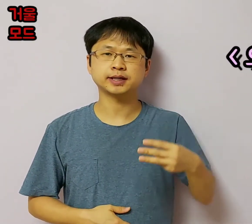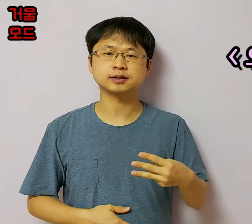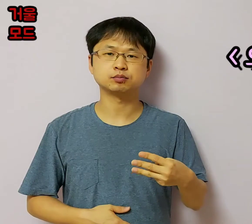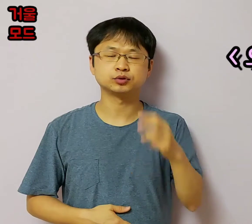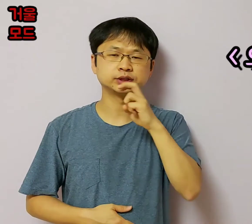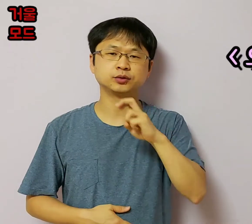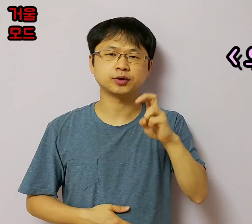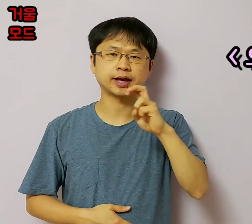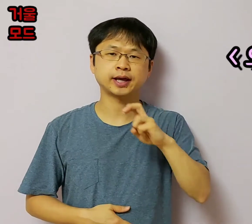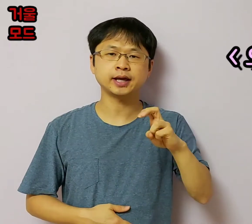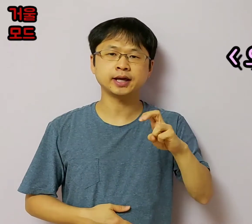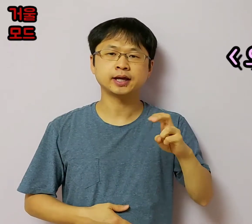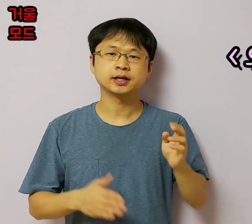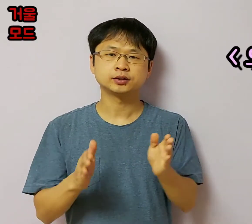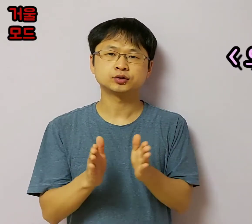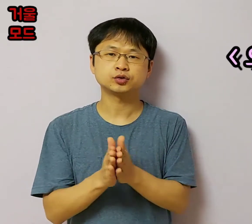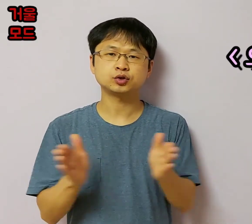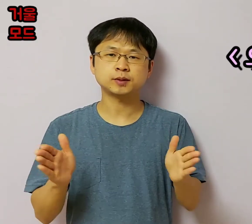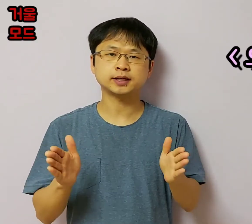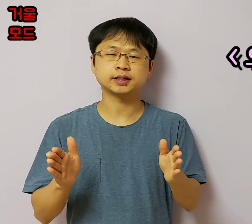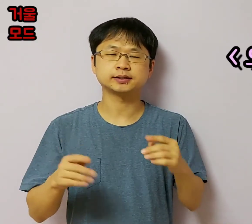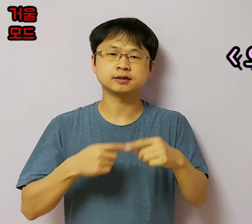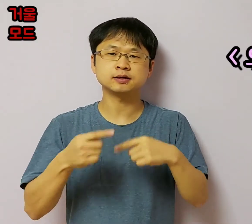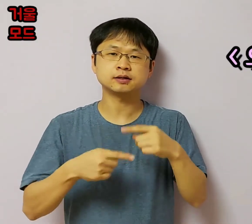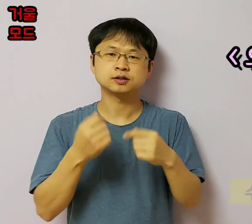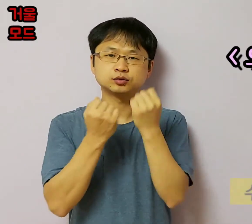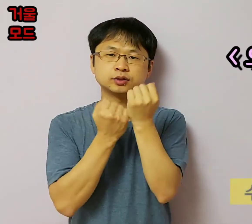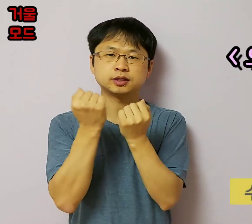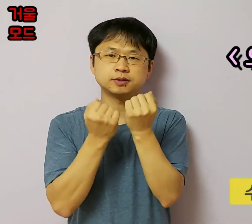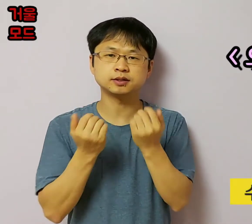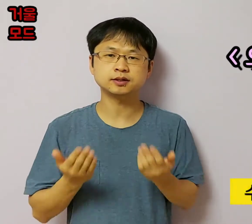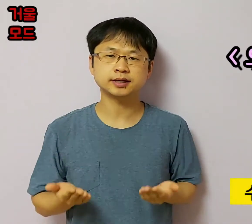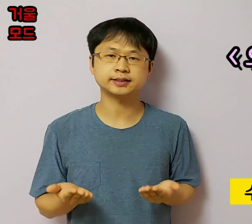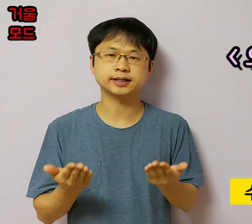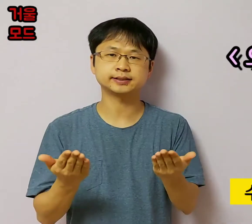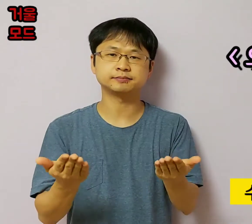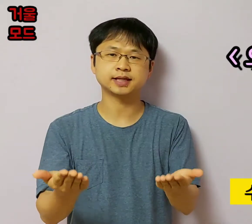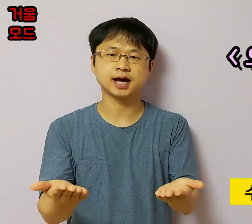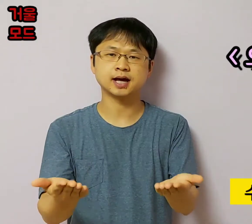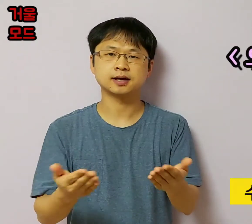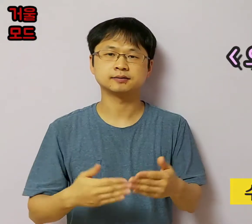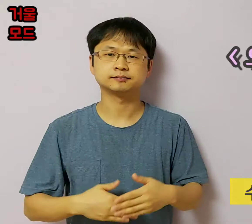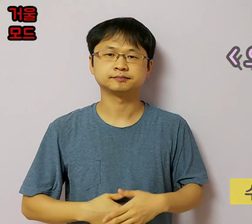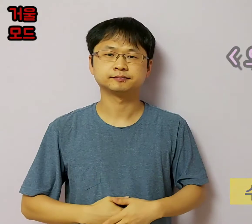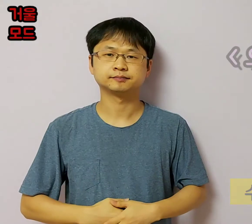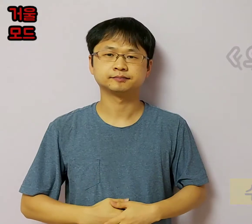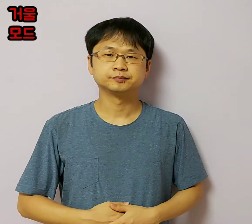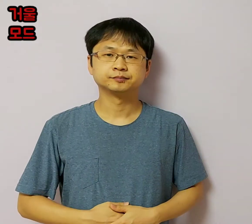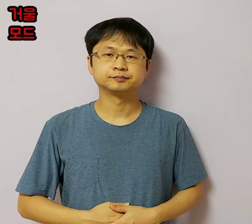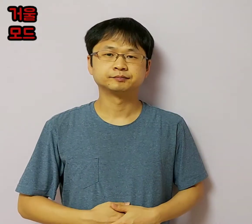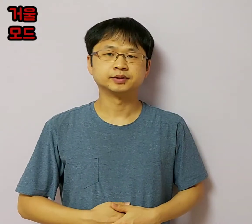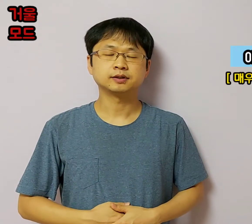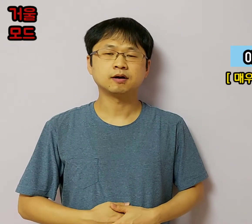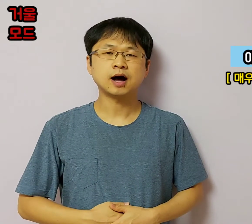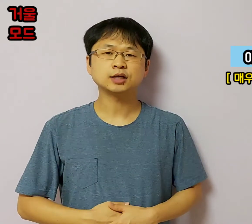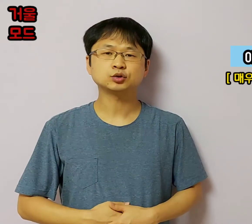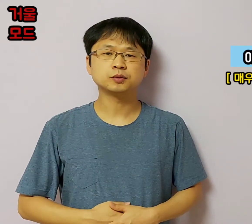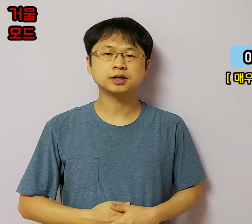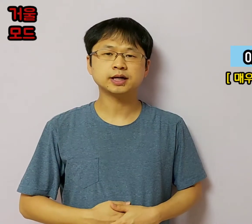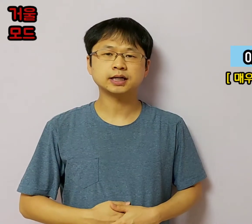김동률님께서 부르신 노래 출발에 대해서 수어 설명을 해드리겠습니다. 먼저 아주